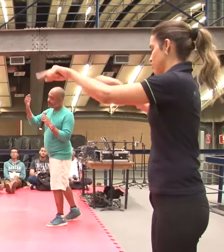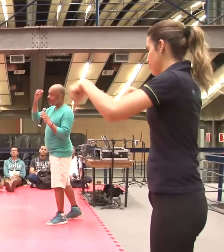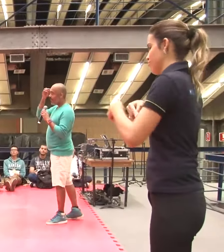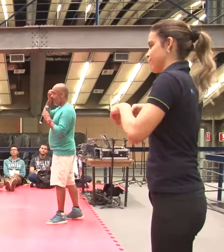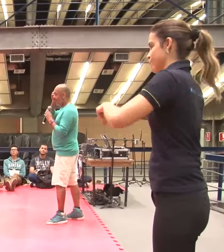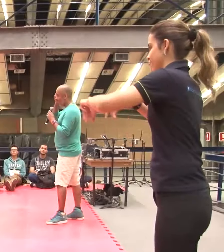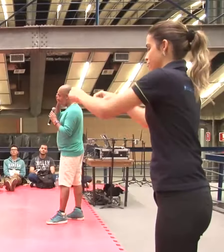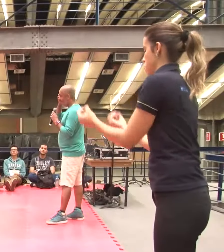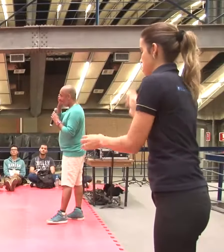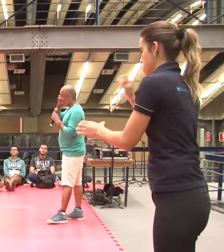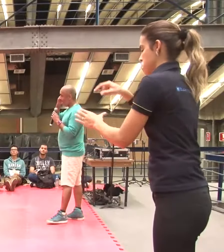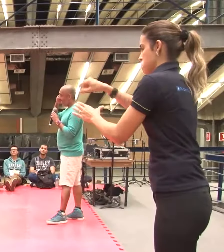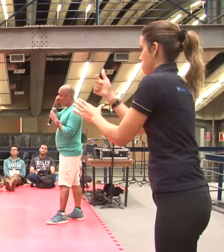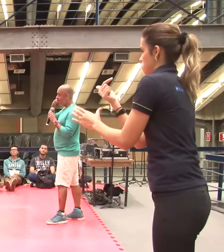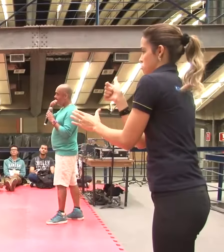podia